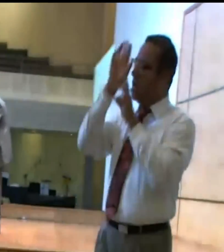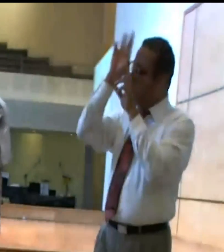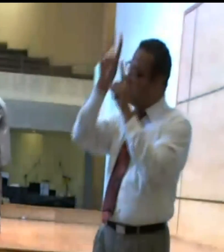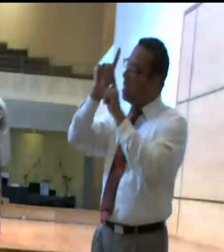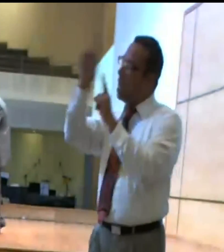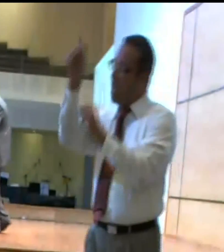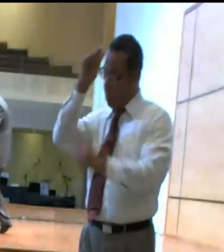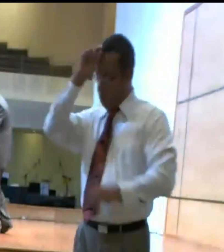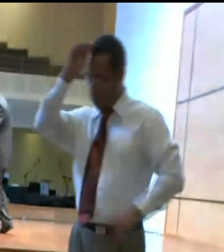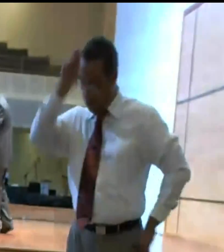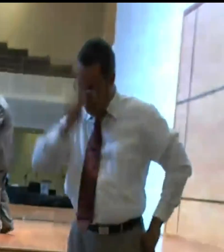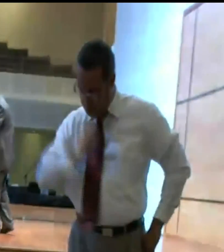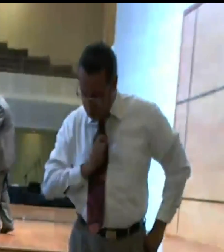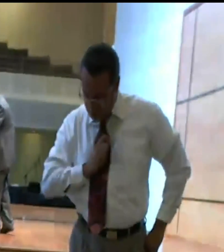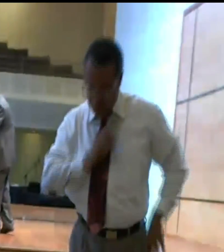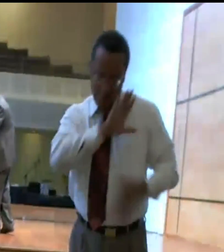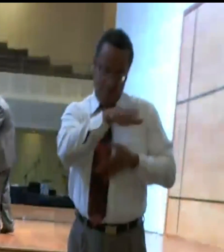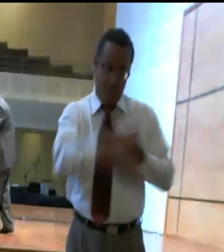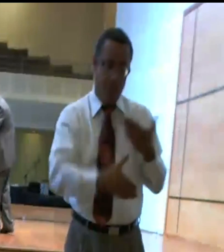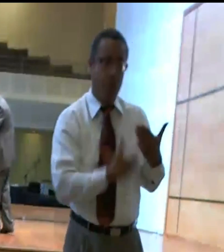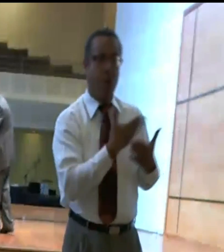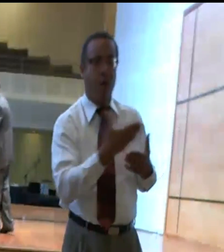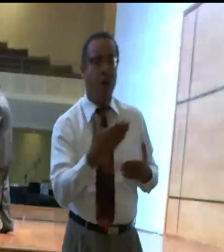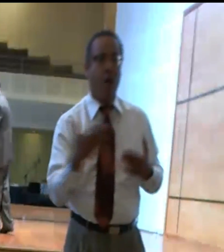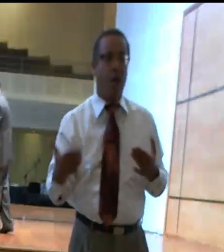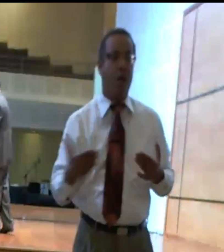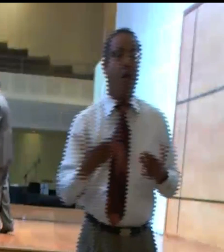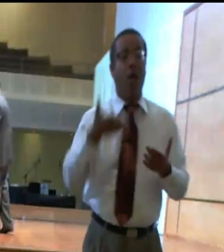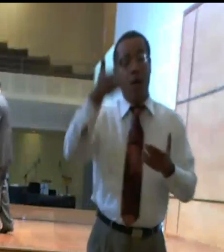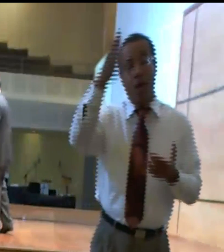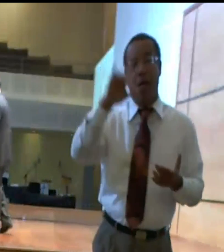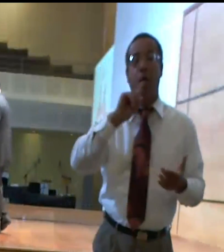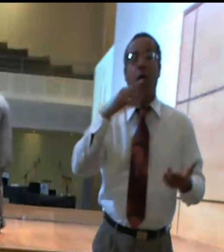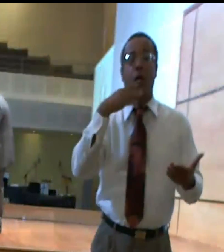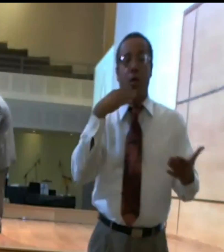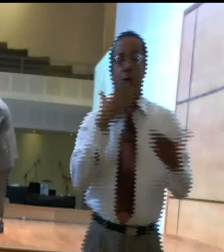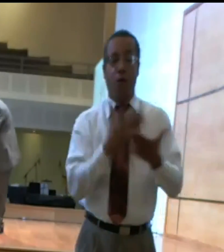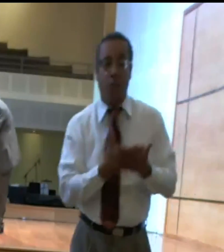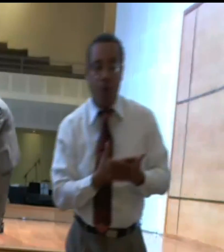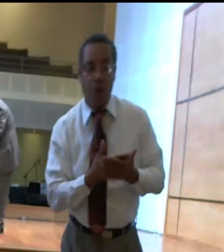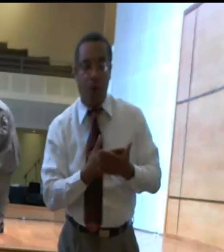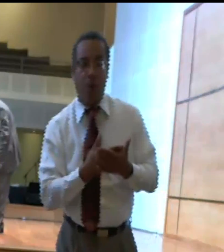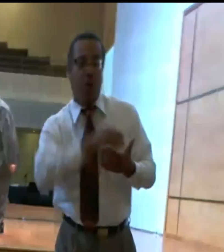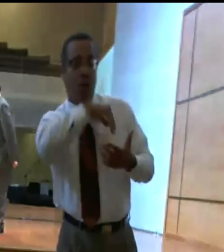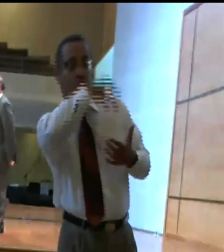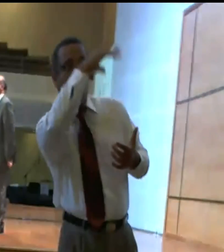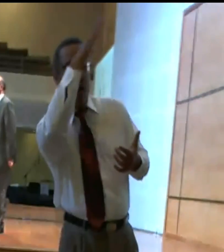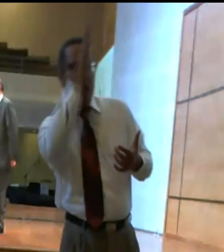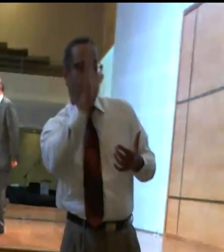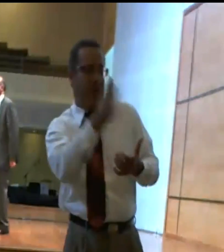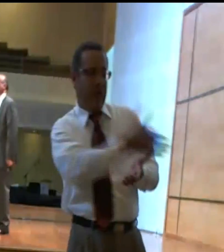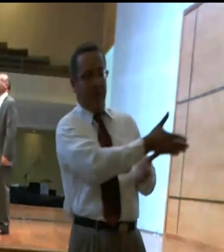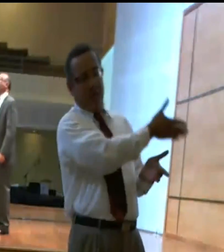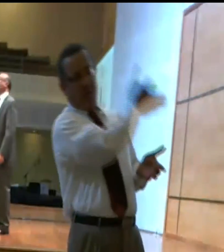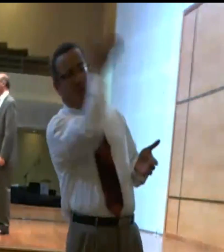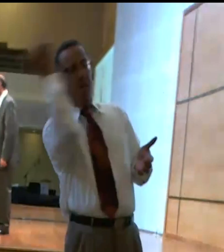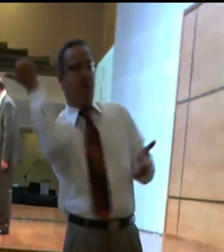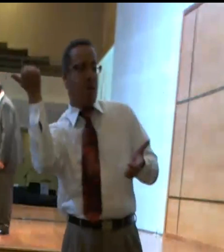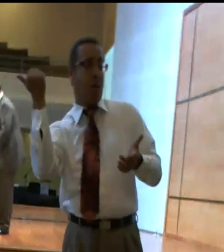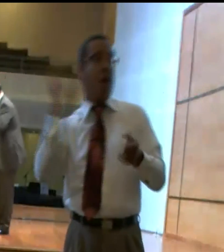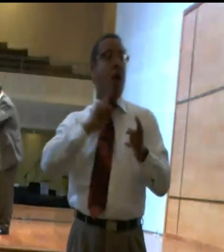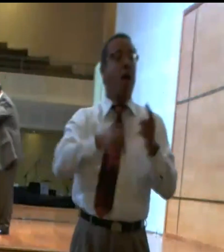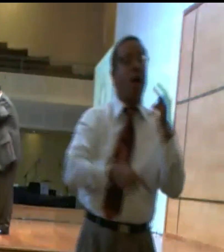irte de su presencia, ni en cosa mala persistas. Nunca debes ceder a